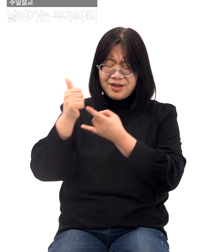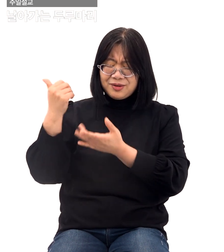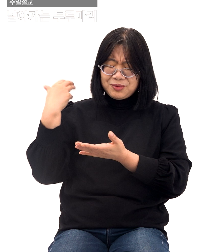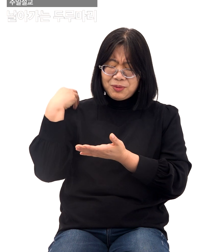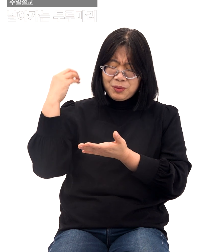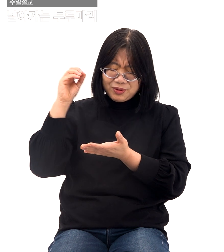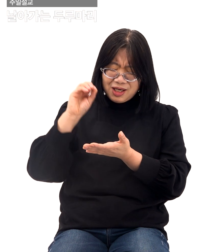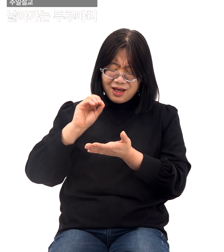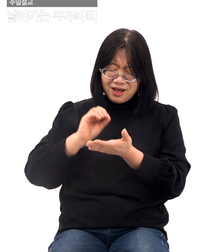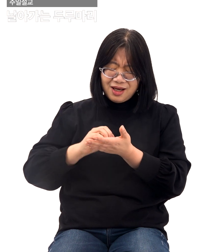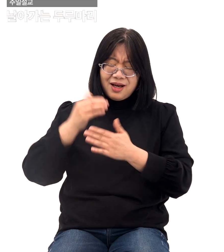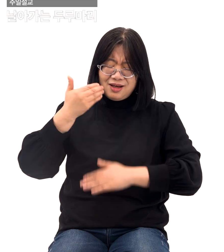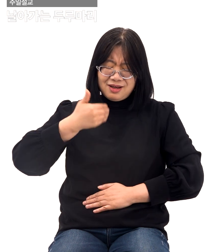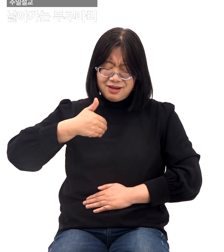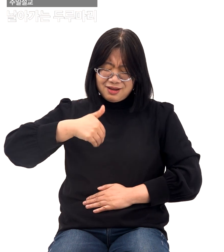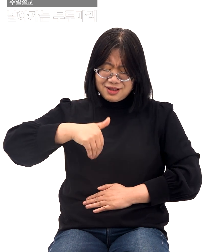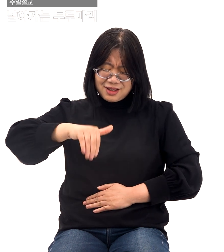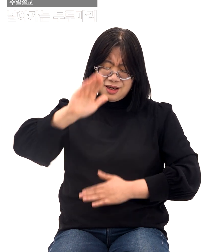여호와께